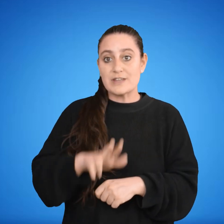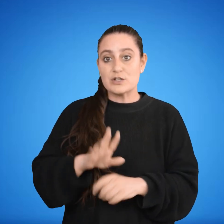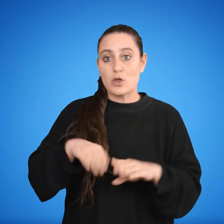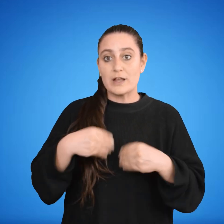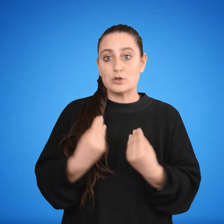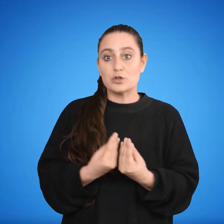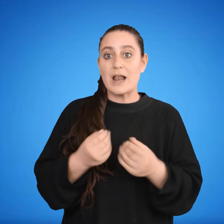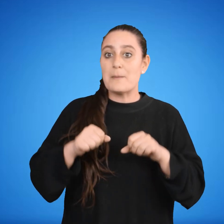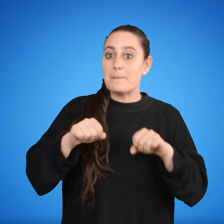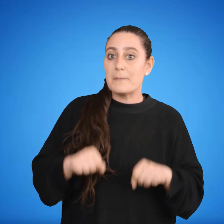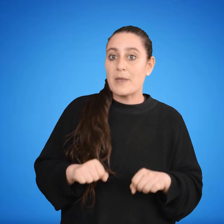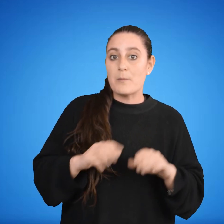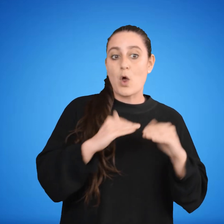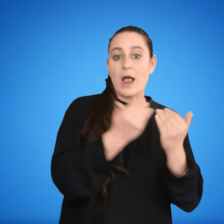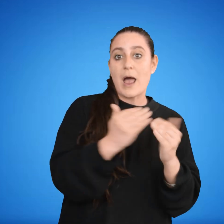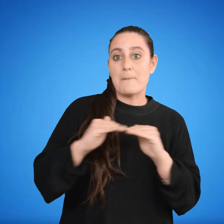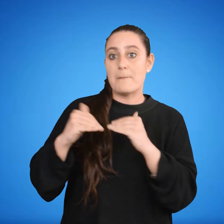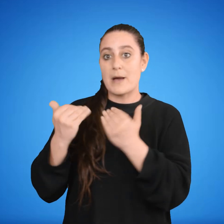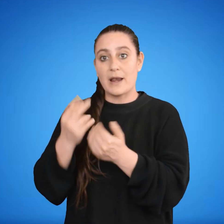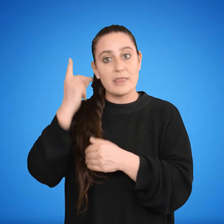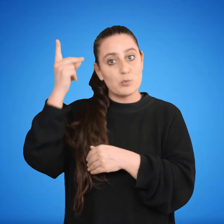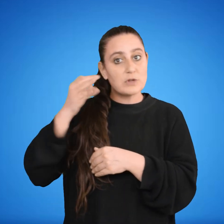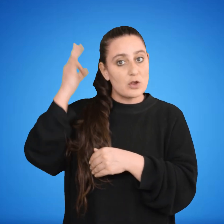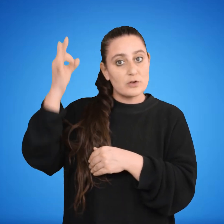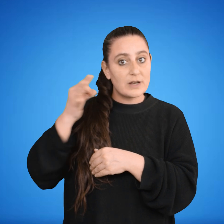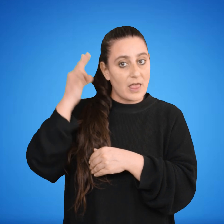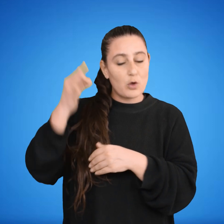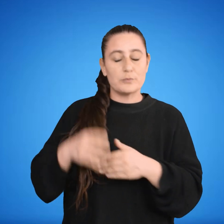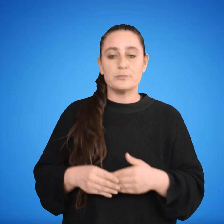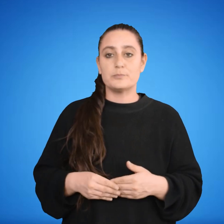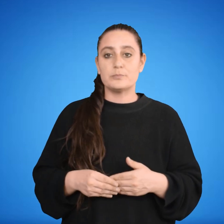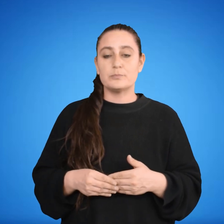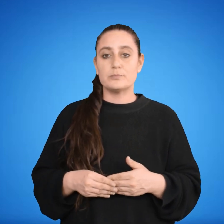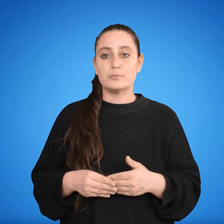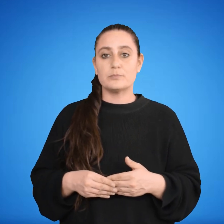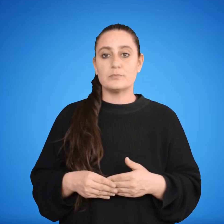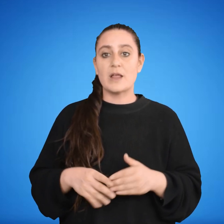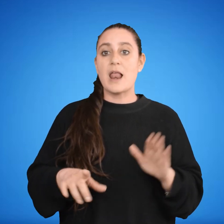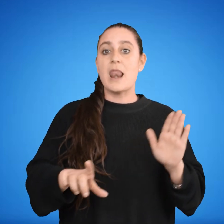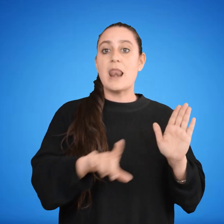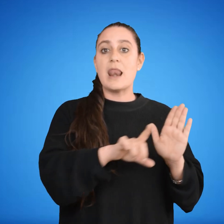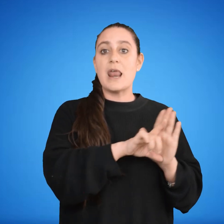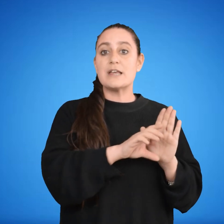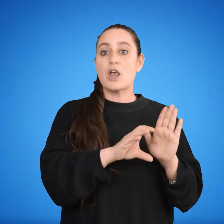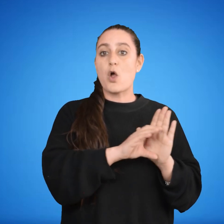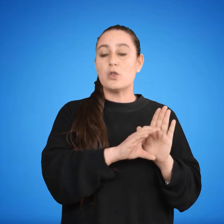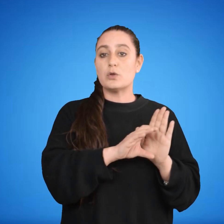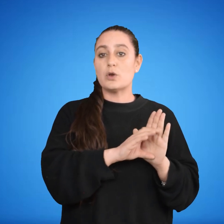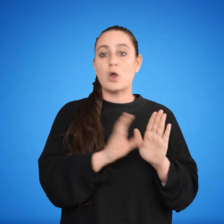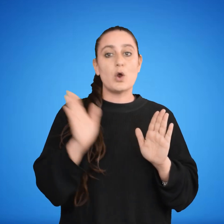de componentes de cada una de las cámaras dentro de una misma legislatura. Las leyes constitucionales no podrán ser